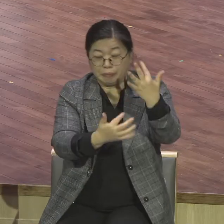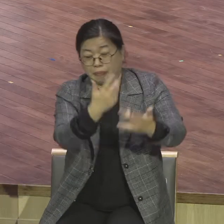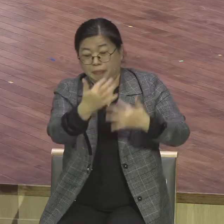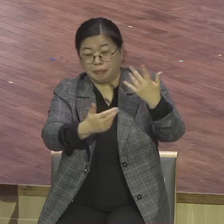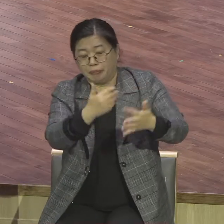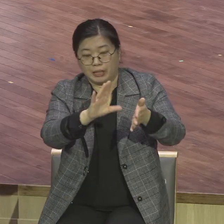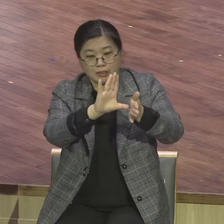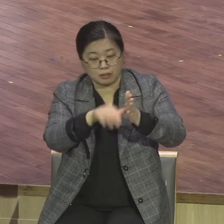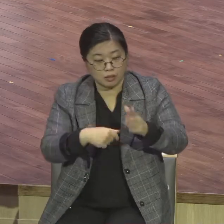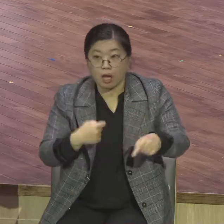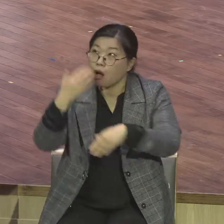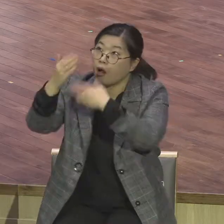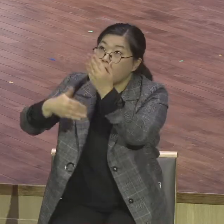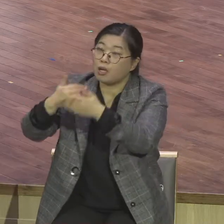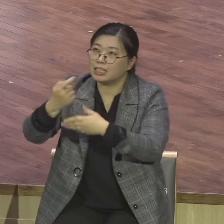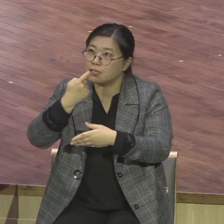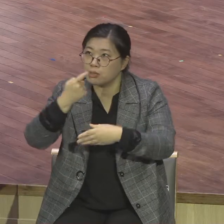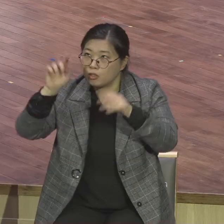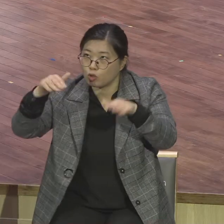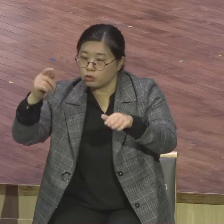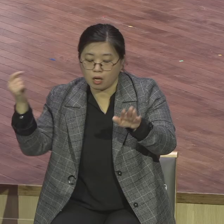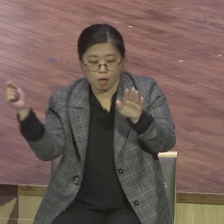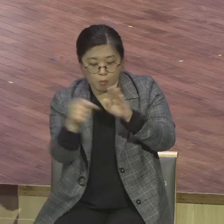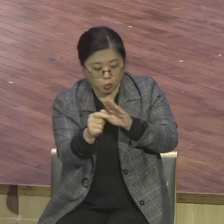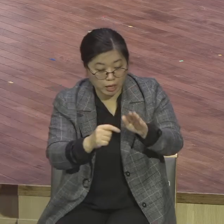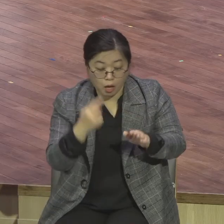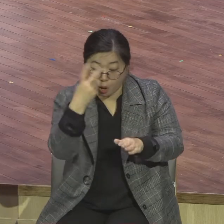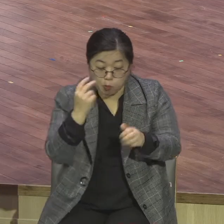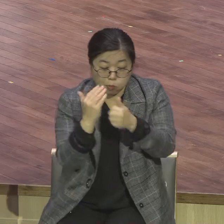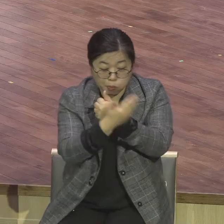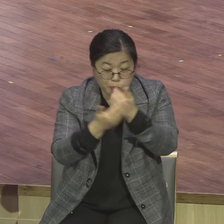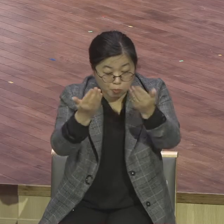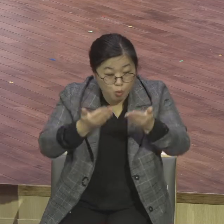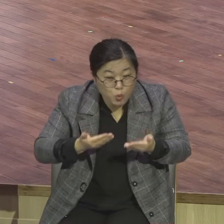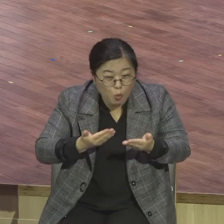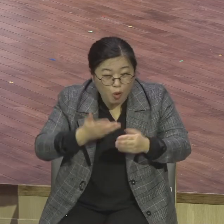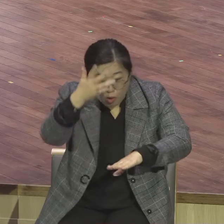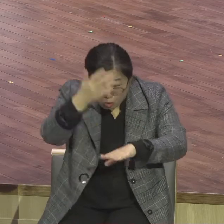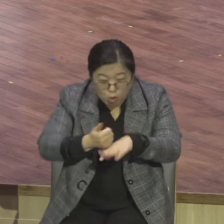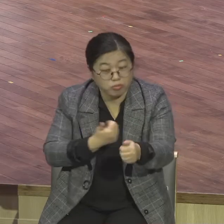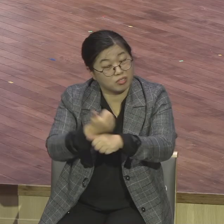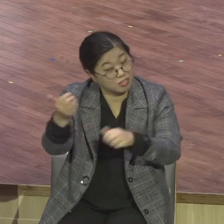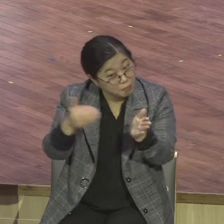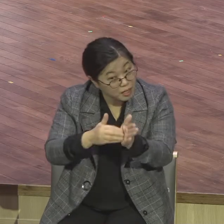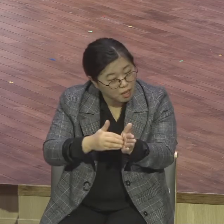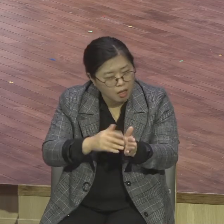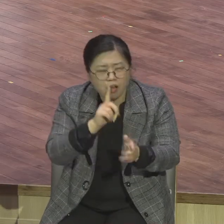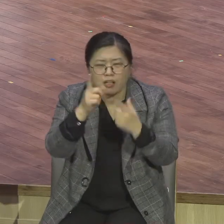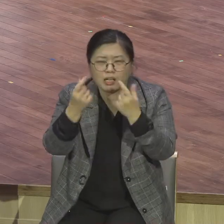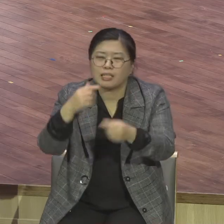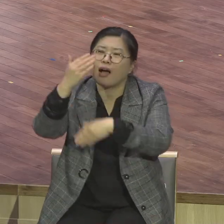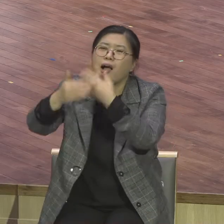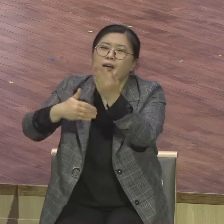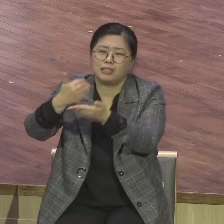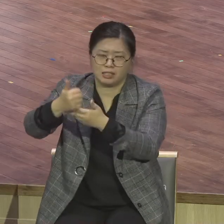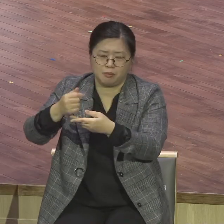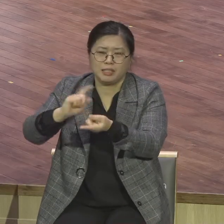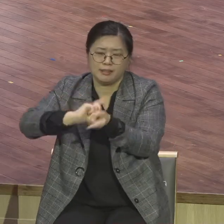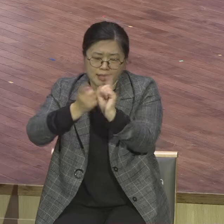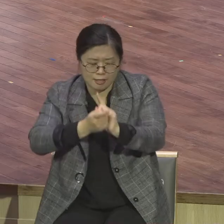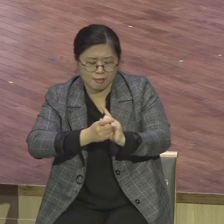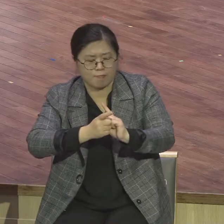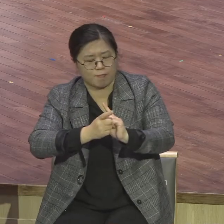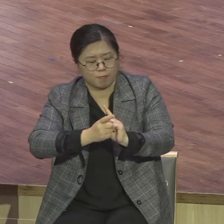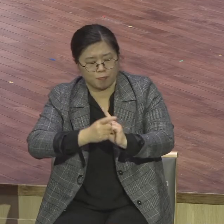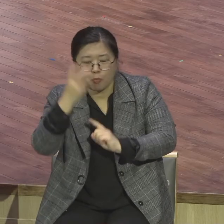가지고 절대 복음 체질 되시기를 주님으로 축복합니다. 요한일서 5장 4절로 5절에 보면